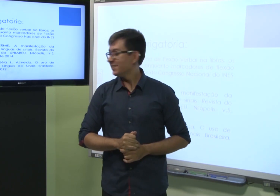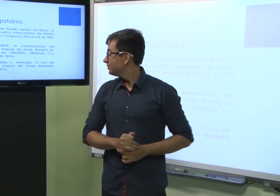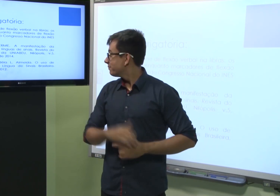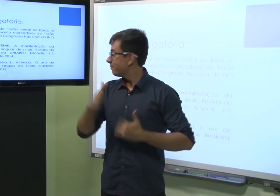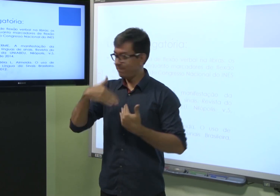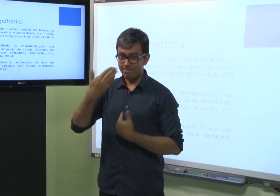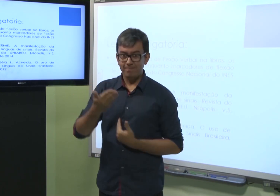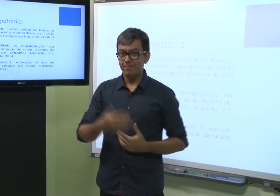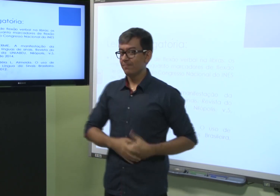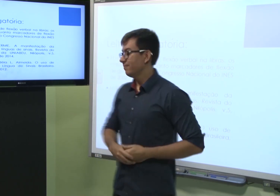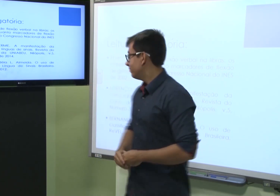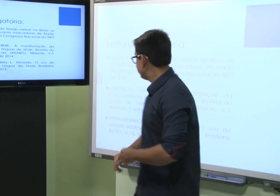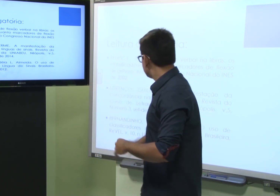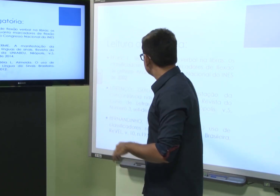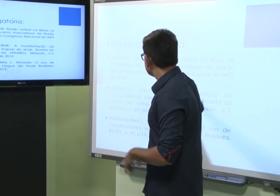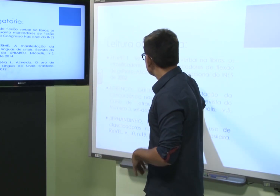este texto. Vamos dar seguimento?